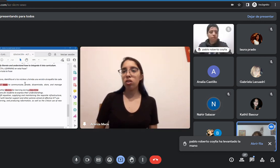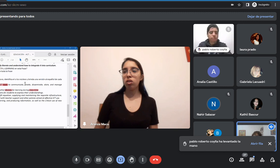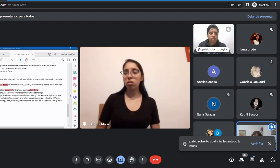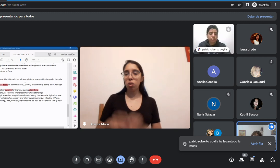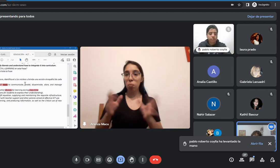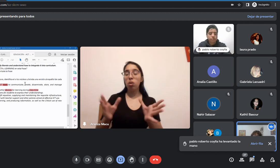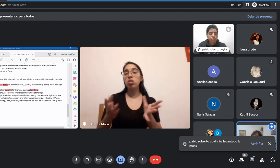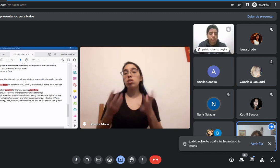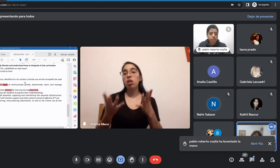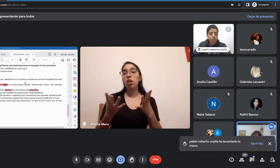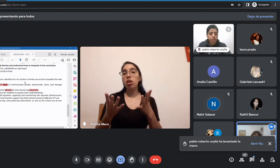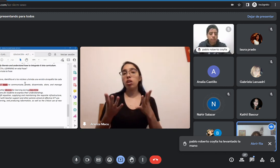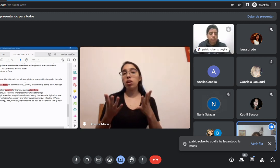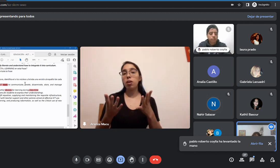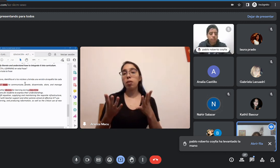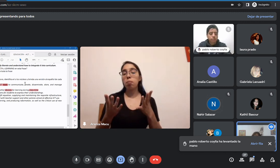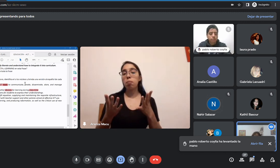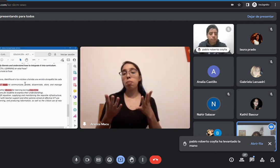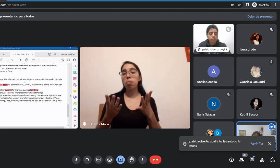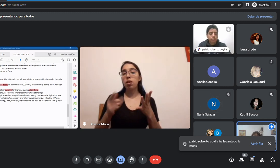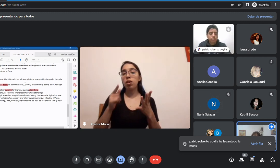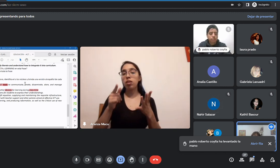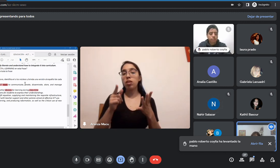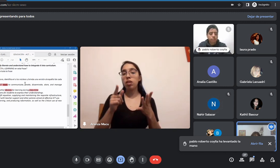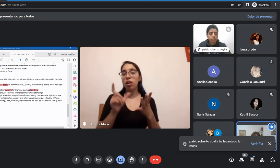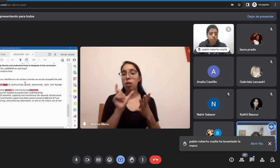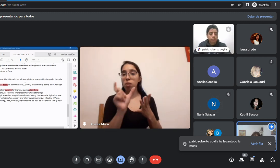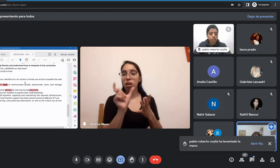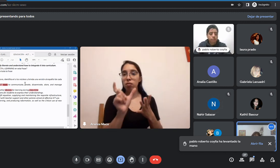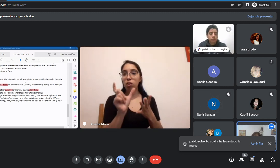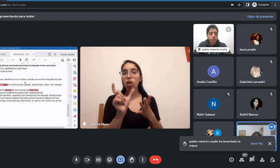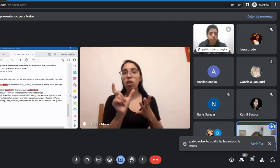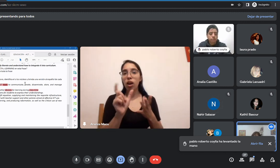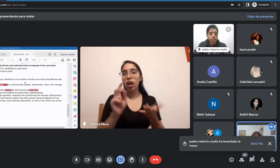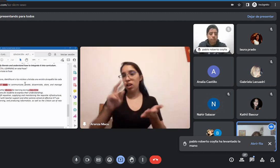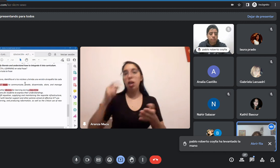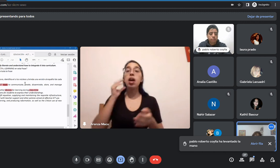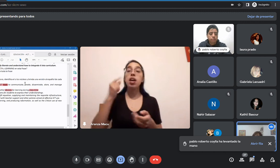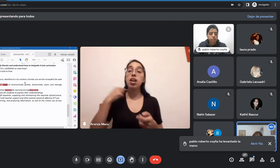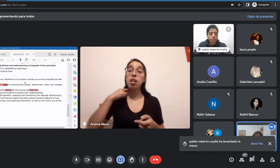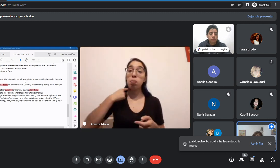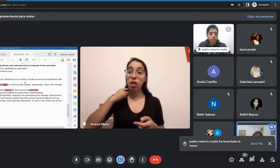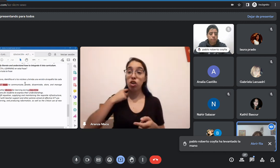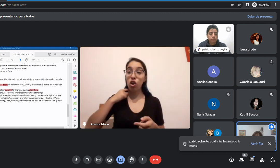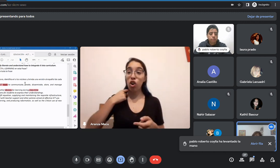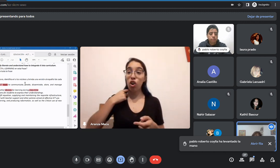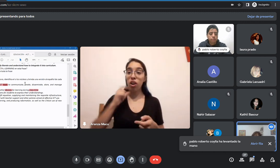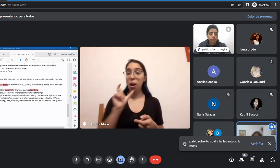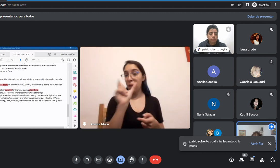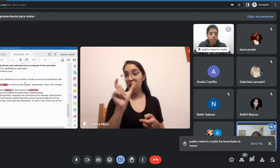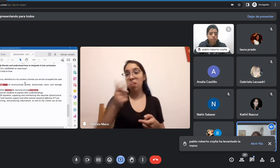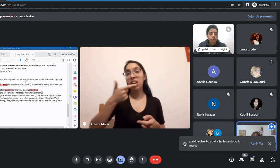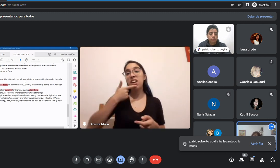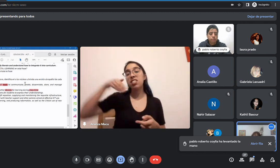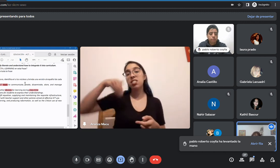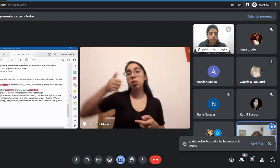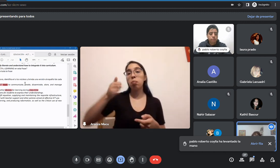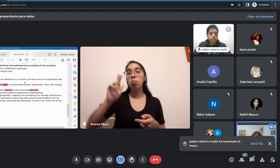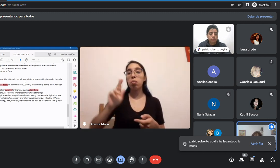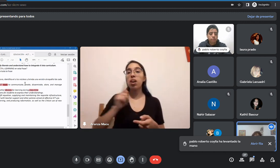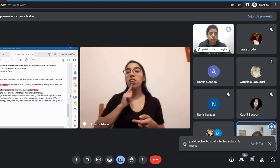Incluso acá nosotros también le decimos smartphones, también. Usamos a veces la palabra en inglés, que son